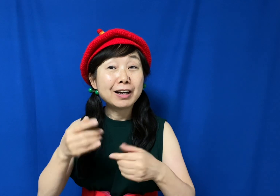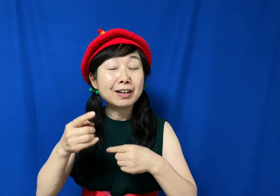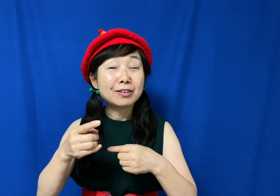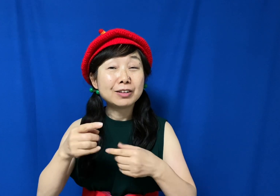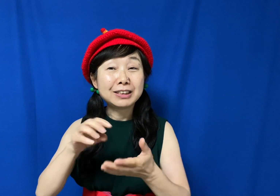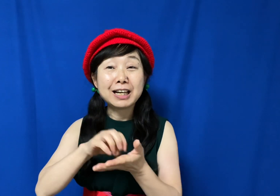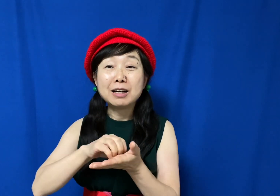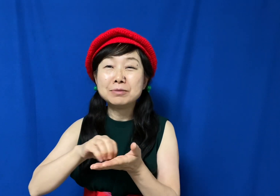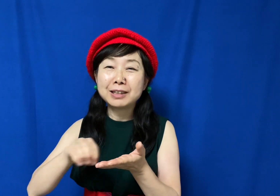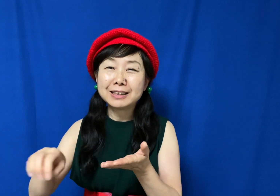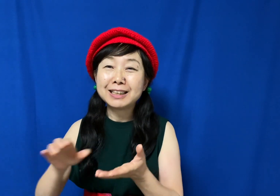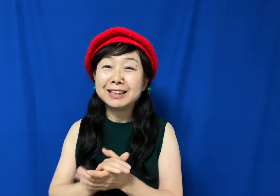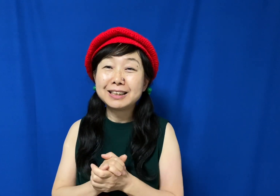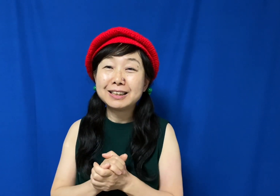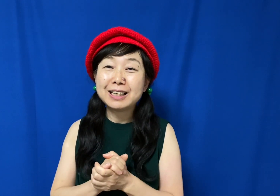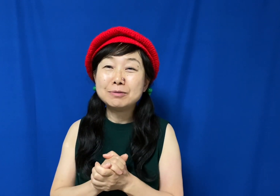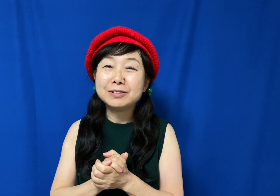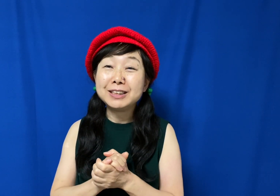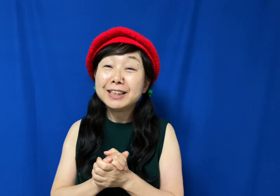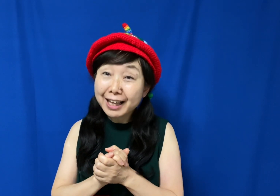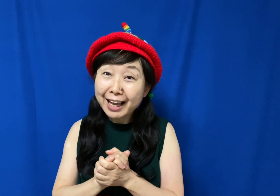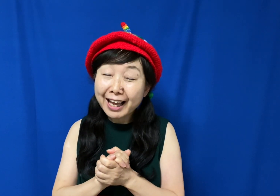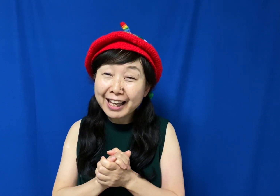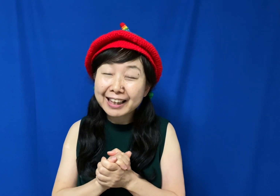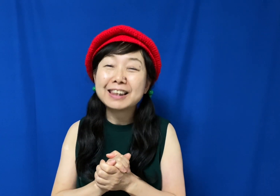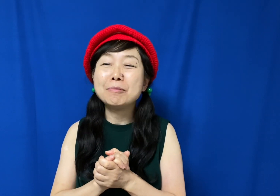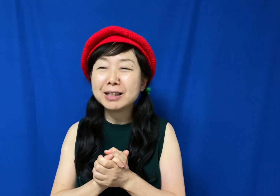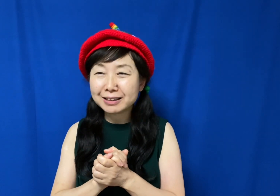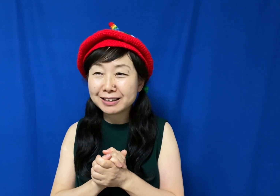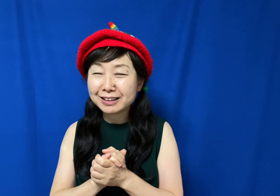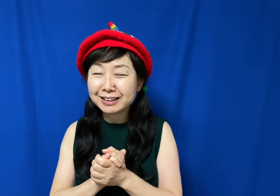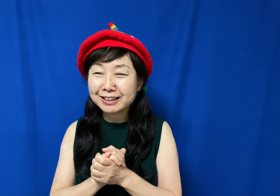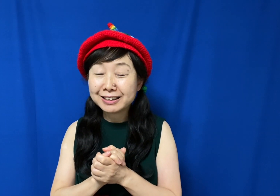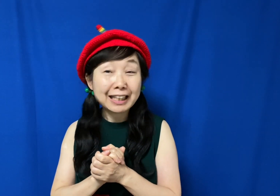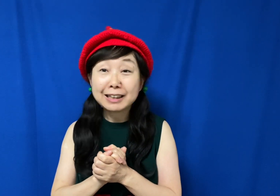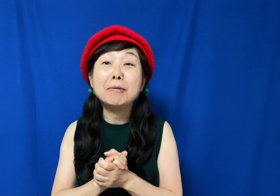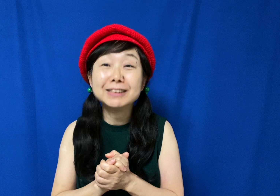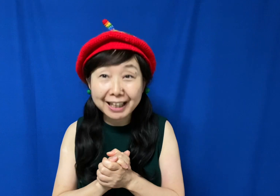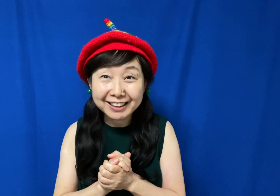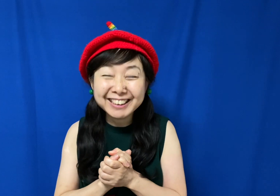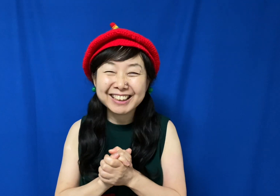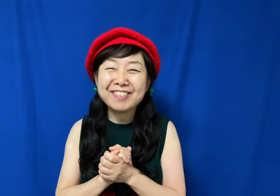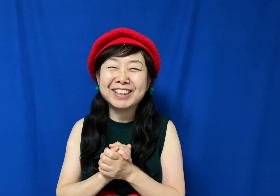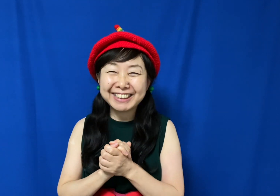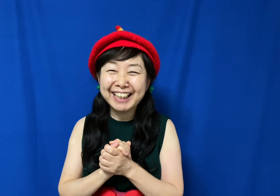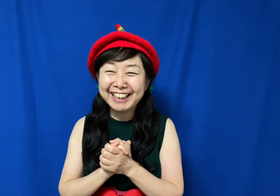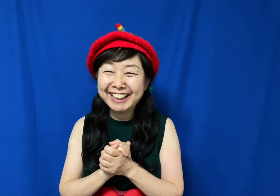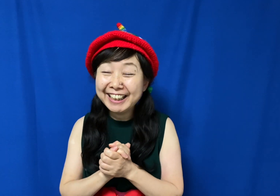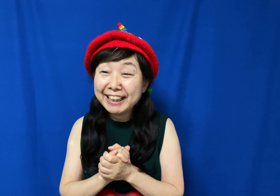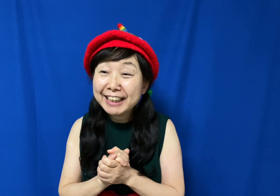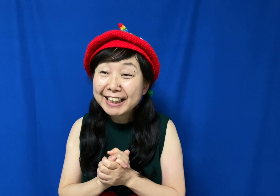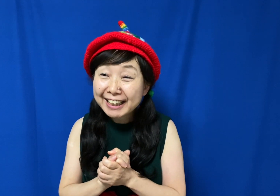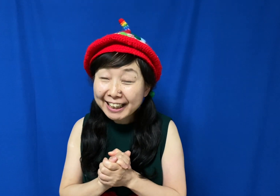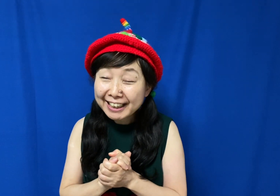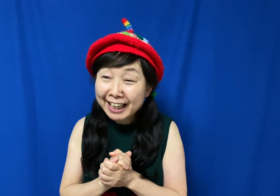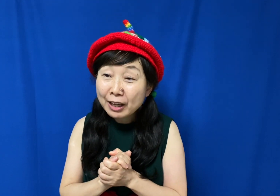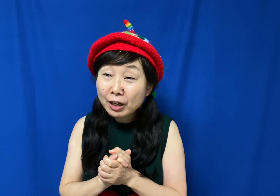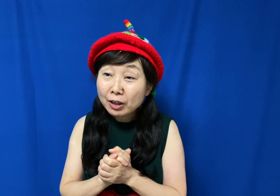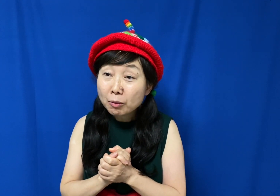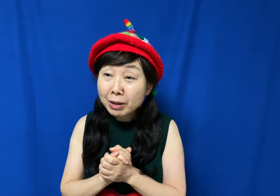こちら省いてやってます。やってません。すいません。で、小松